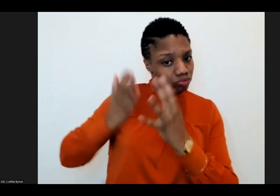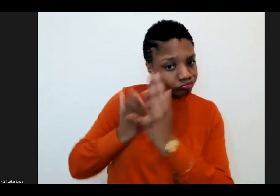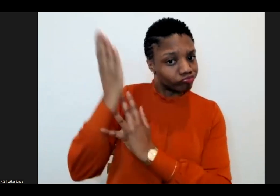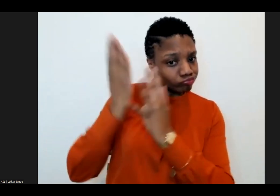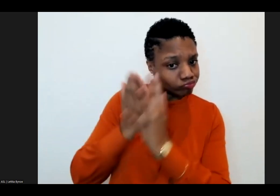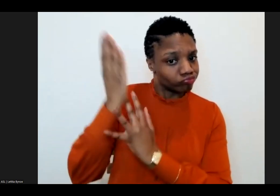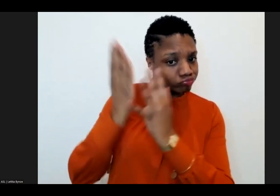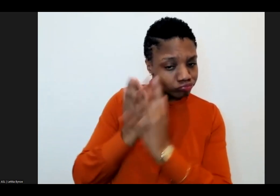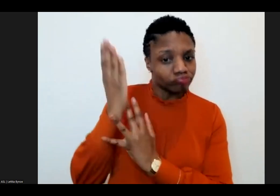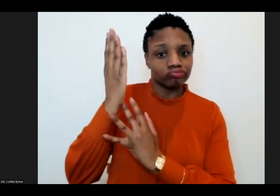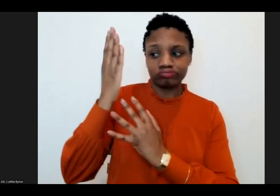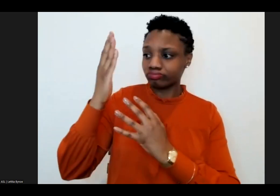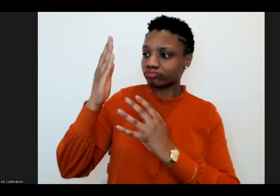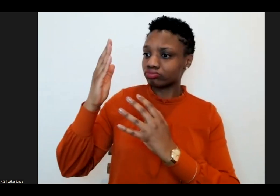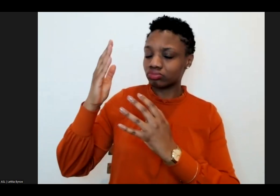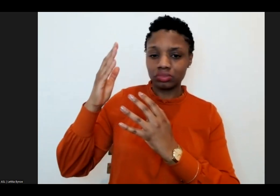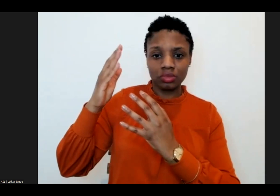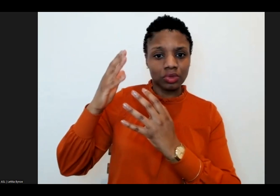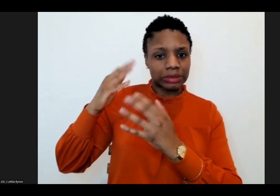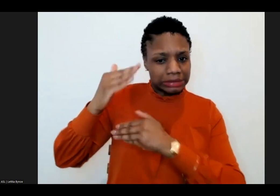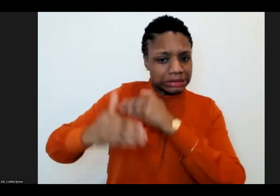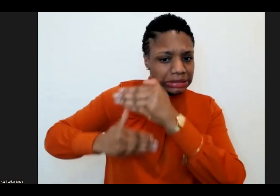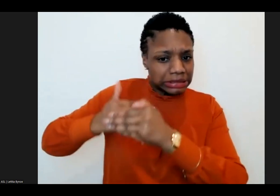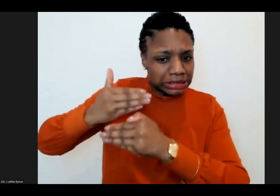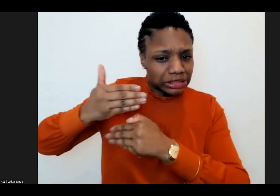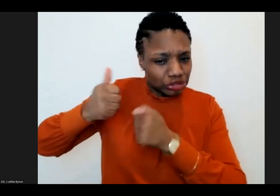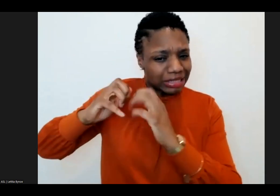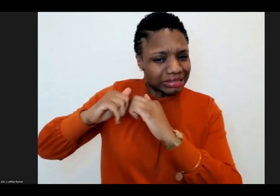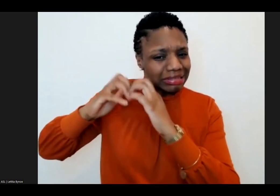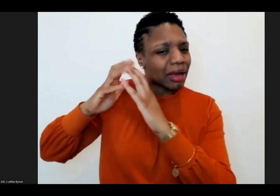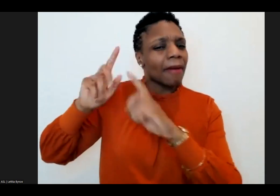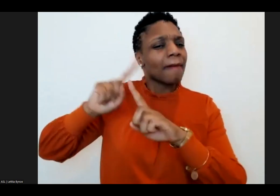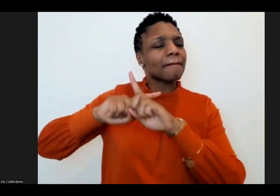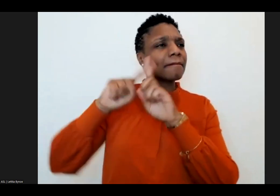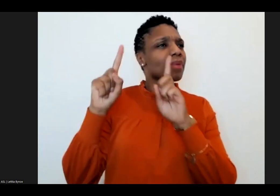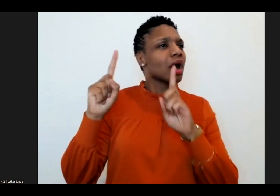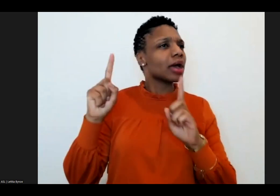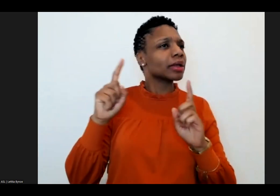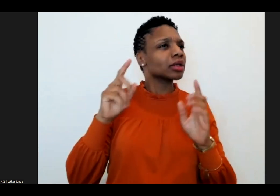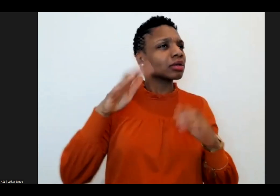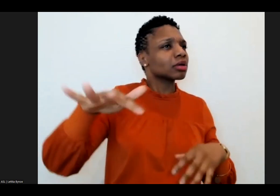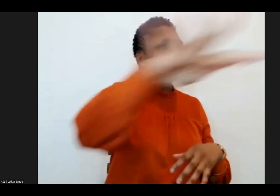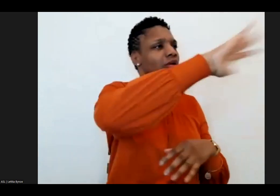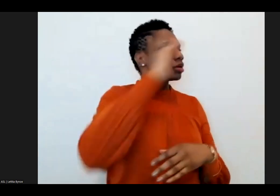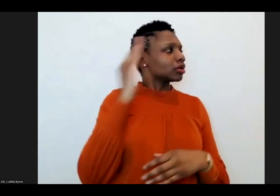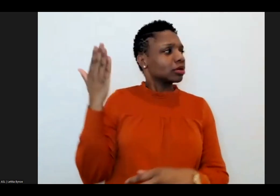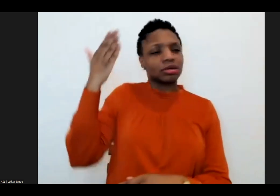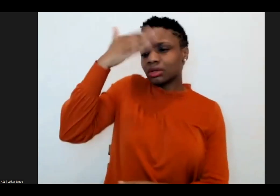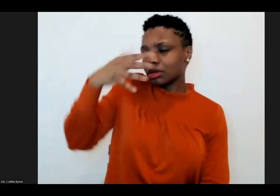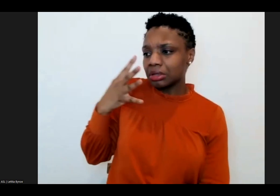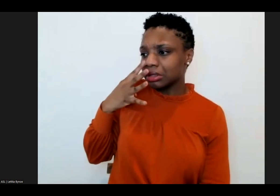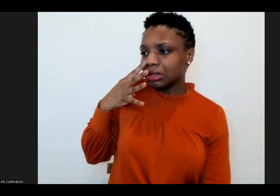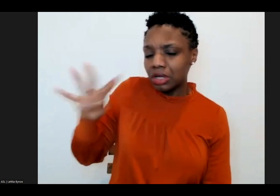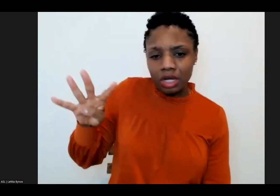varios años y que se siguió pasando en cuanto al impacto